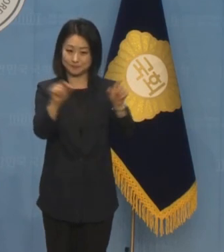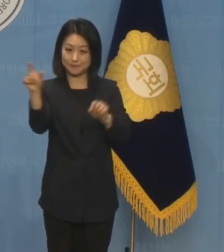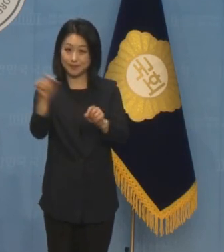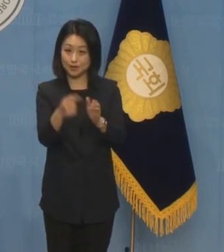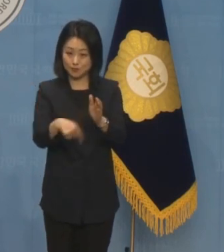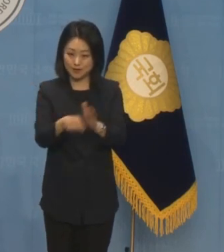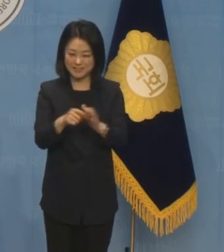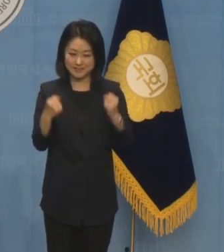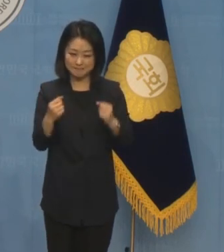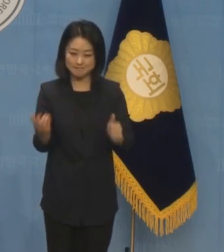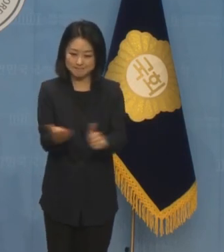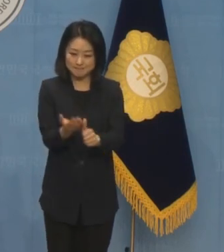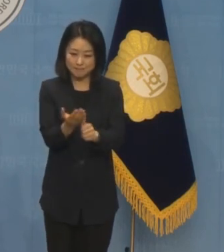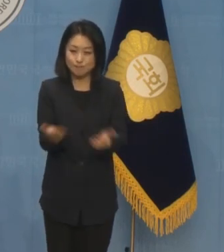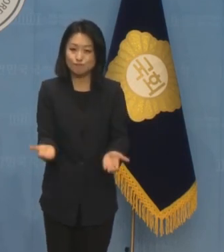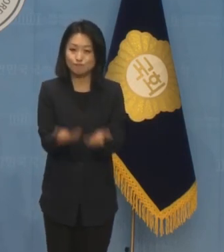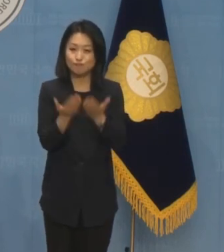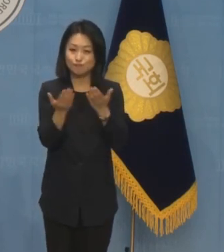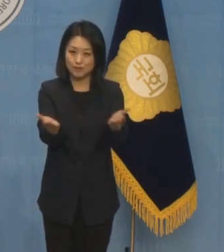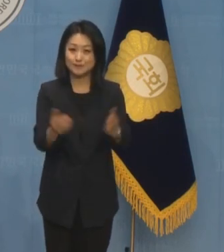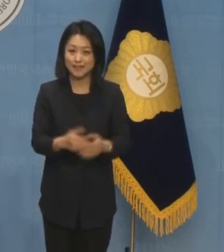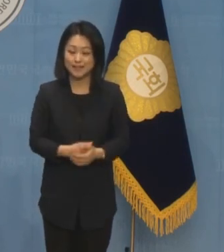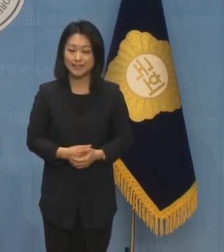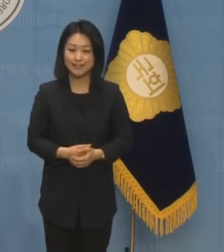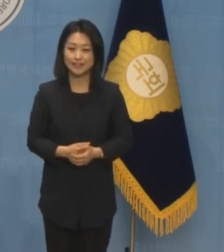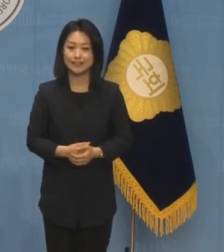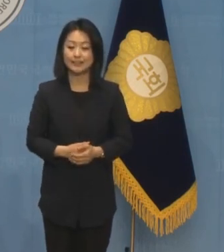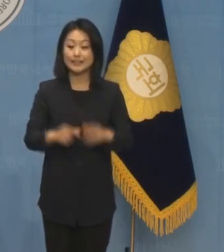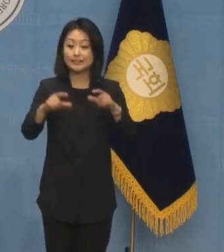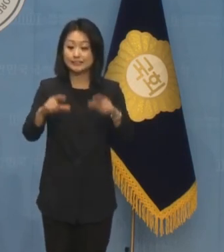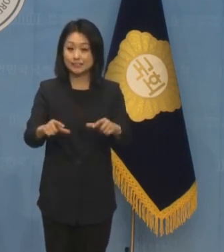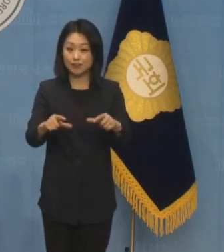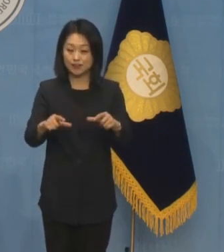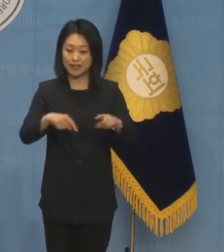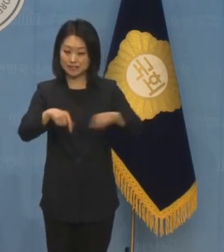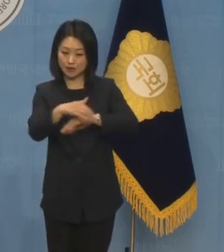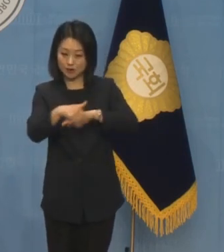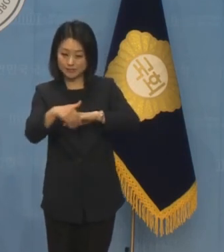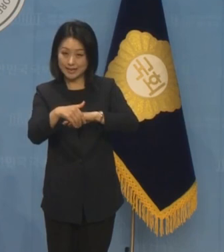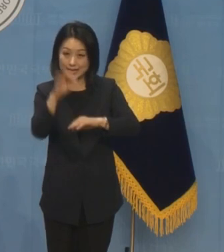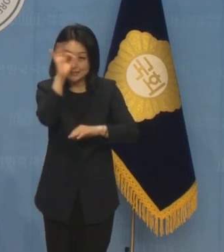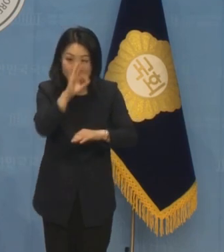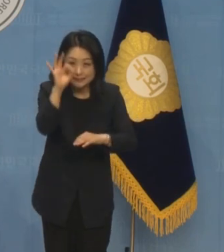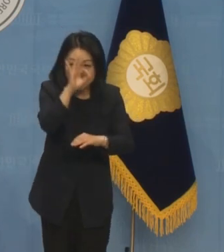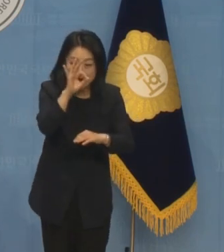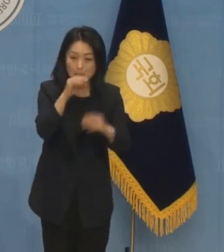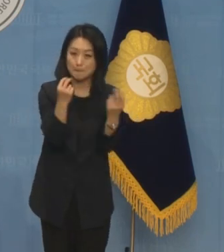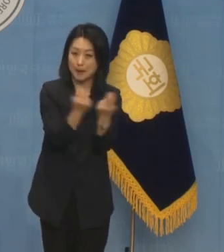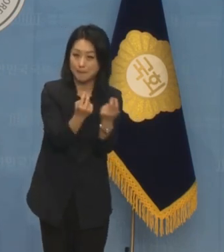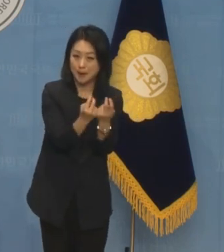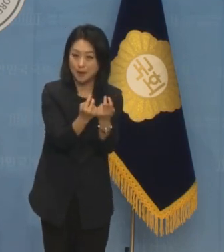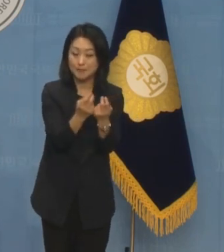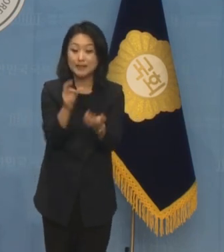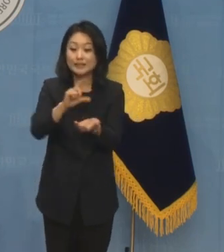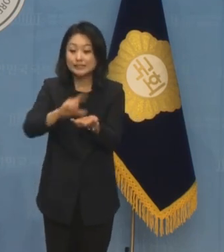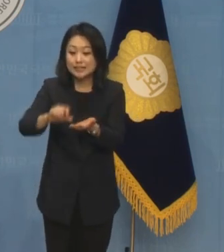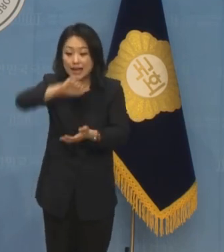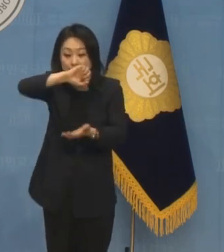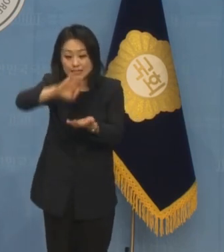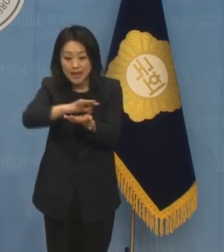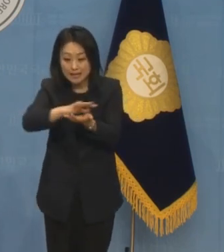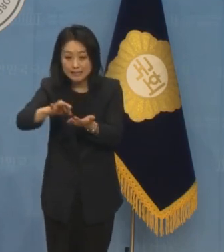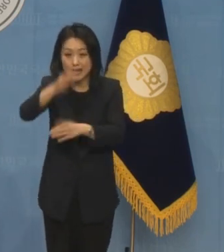출마자들의 역량을 강화하겠습니다. 지역의 정책을 발굴하고 개발하는 방법, 지자체의